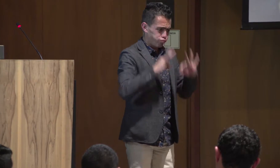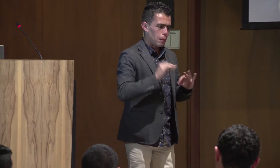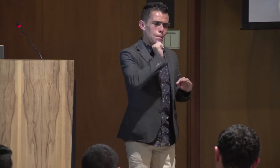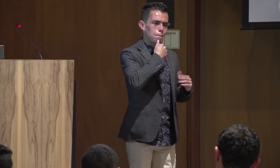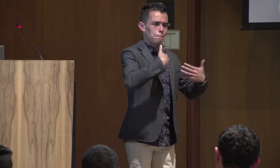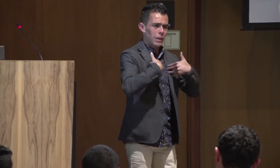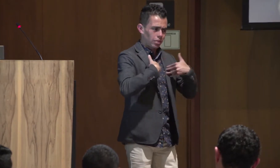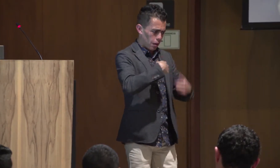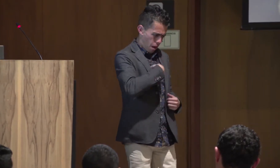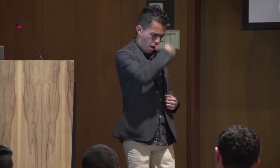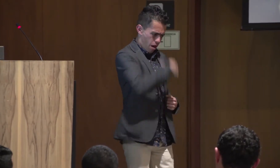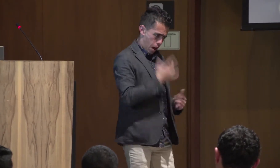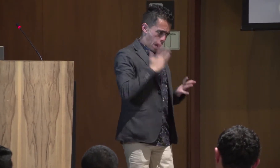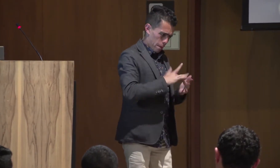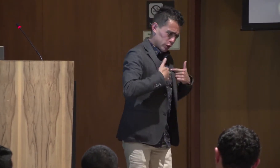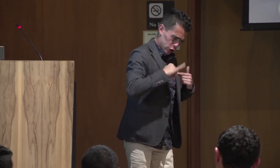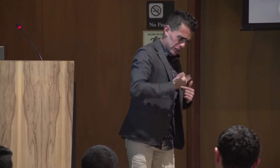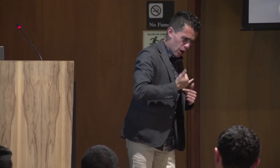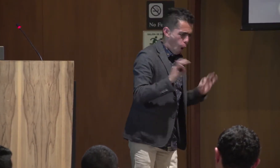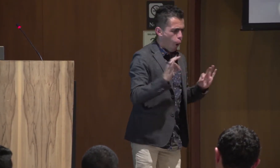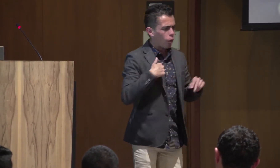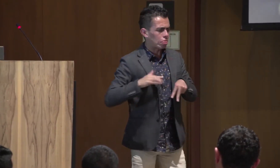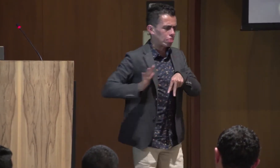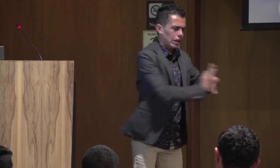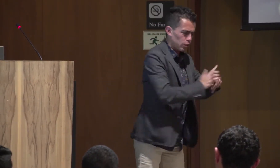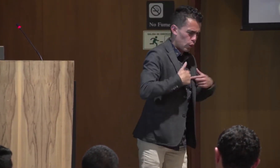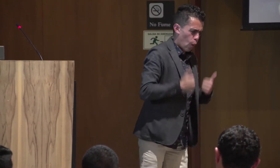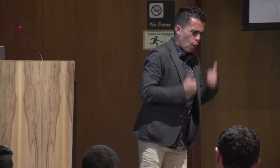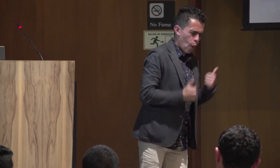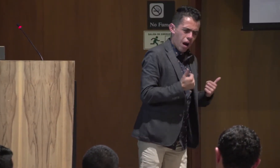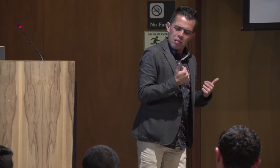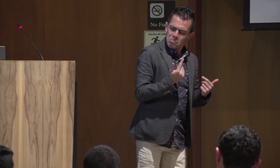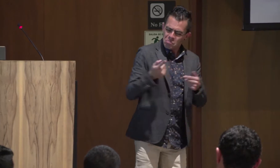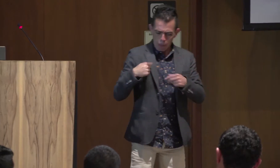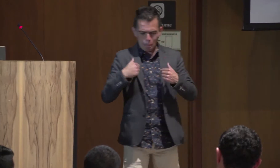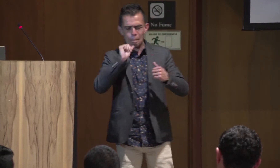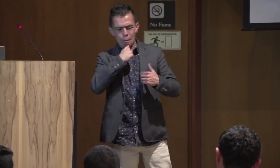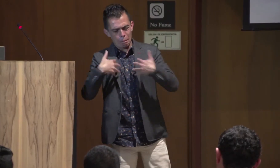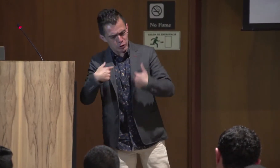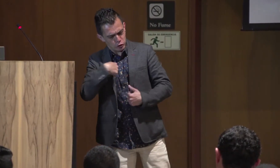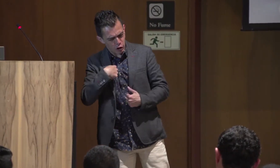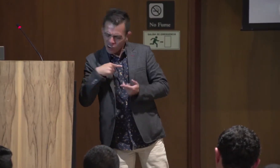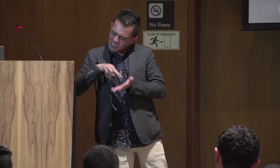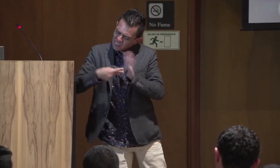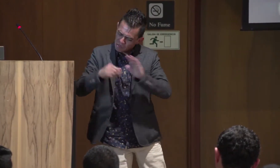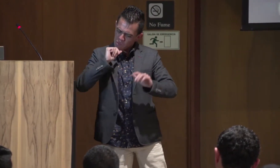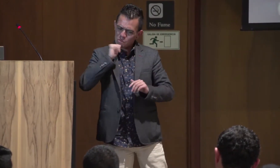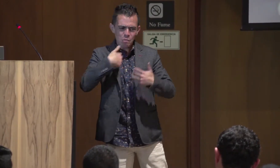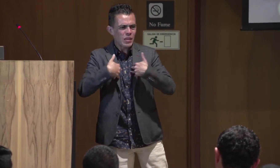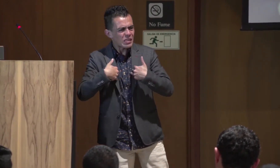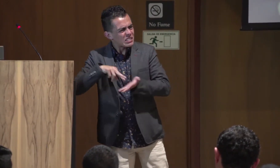el gobierno, qué ha hecho por ti? Ella decía, pues la verdad es que yo no me reconozco, yo no sé si soy desplazada, si soy víctima